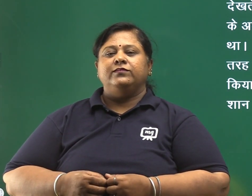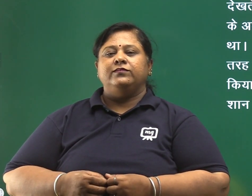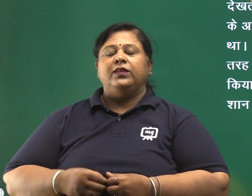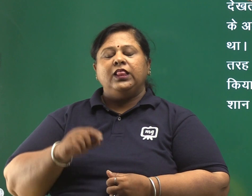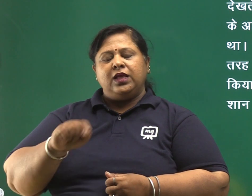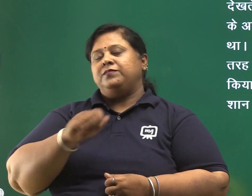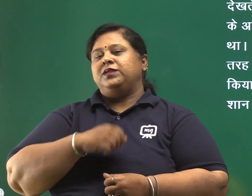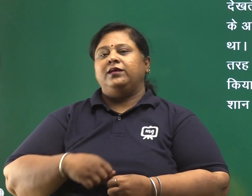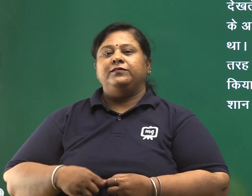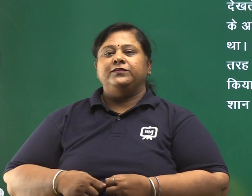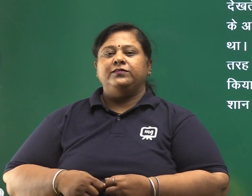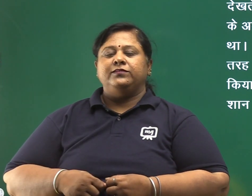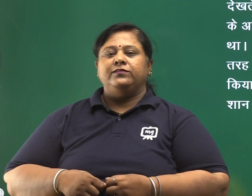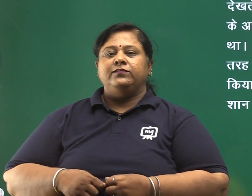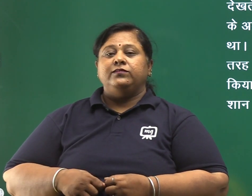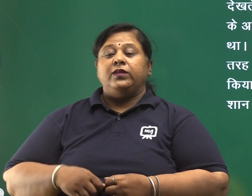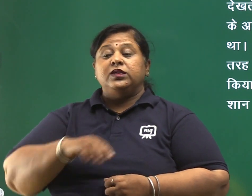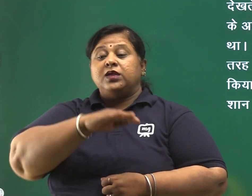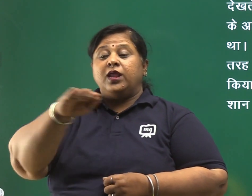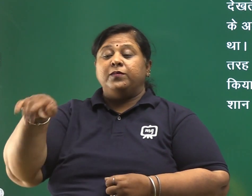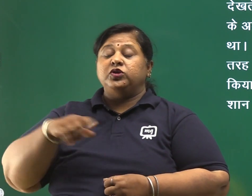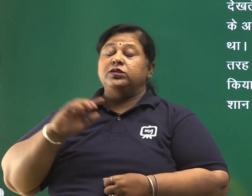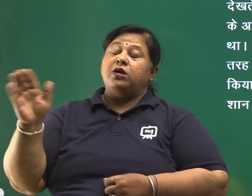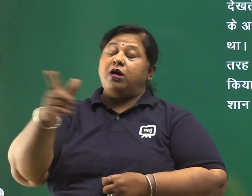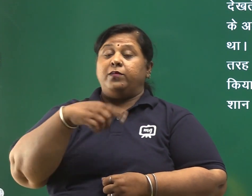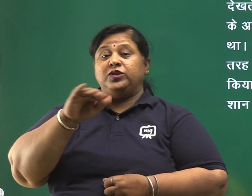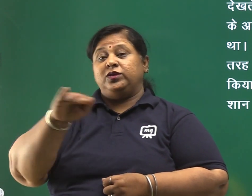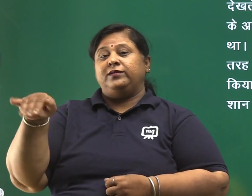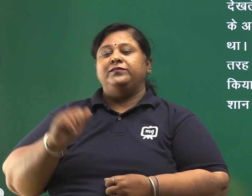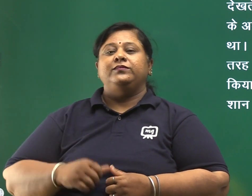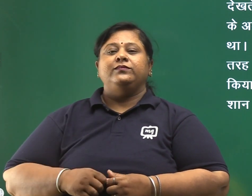तब से सारे बच्चे